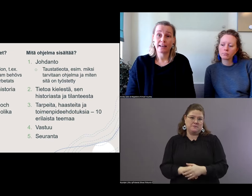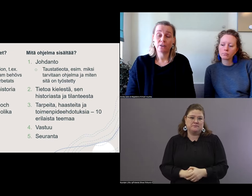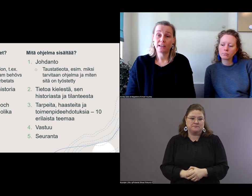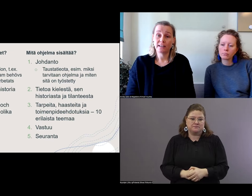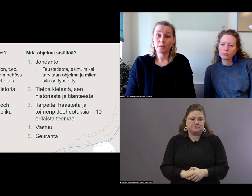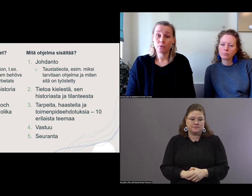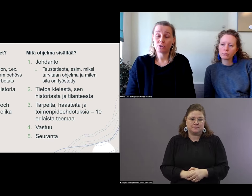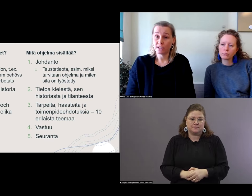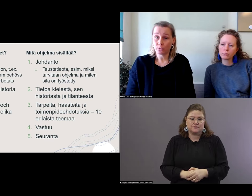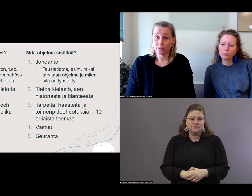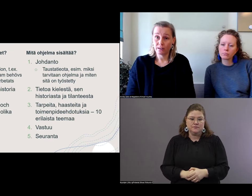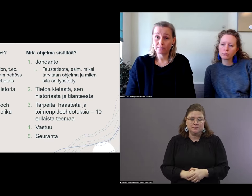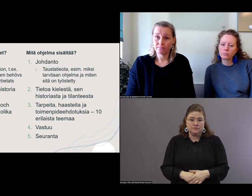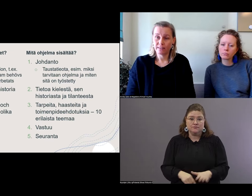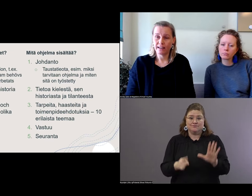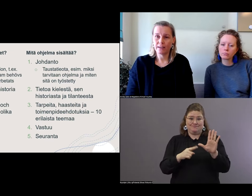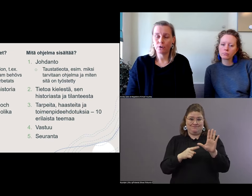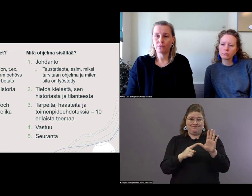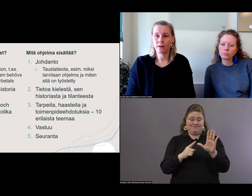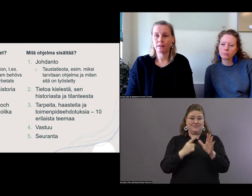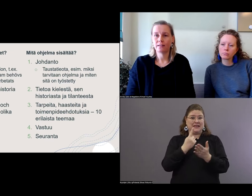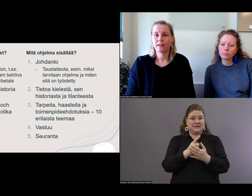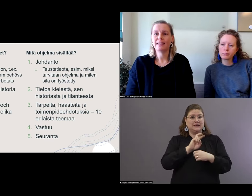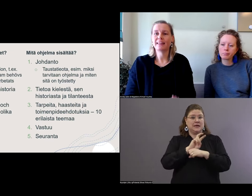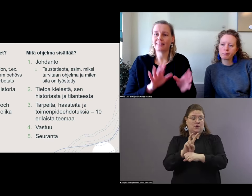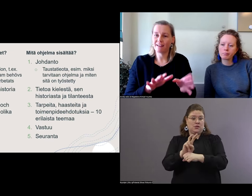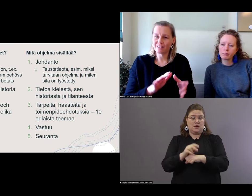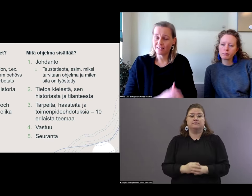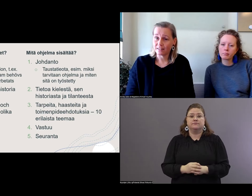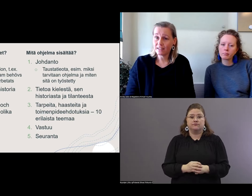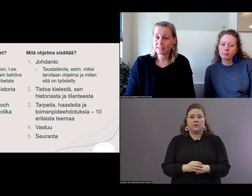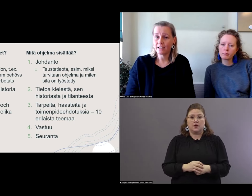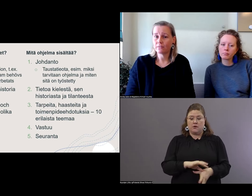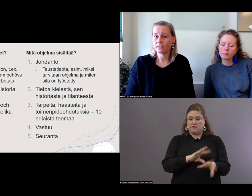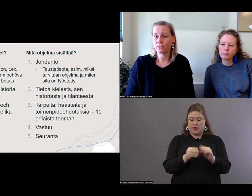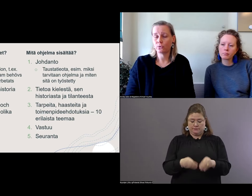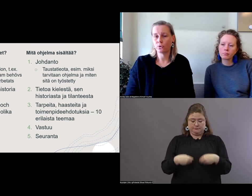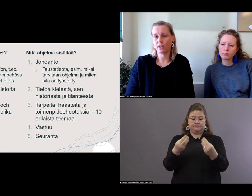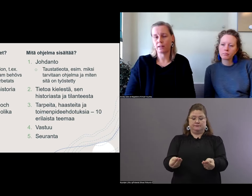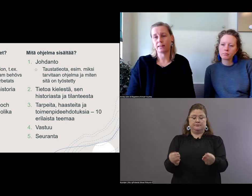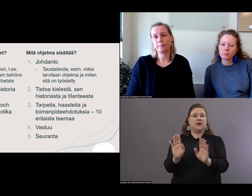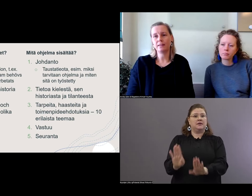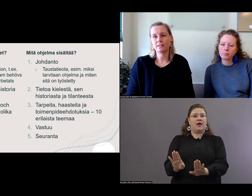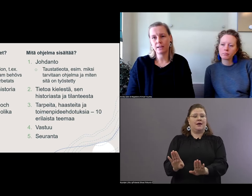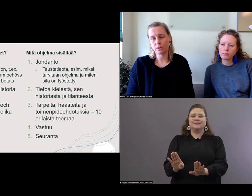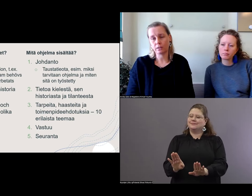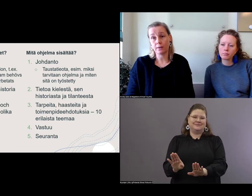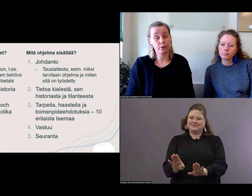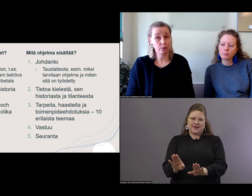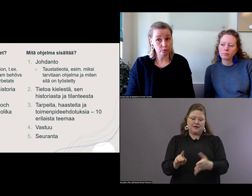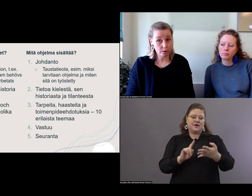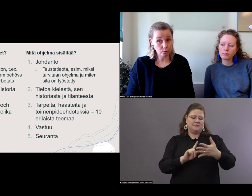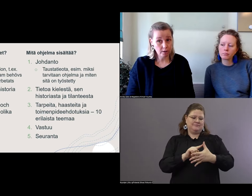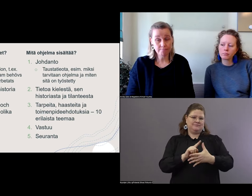Ja tärkeintä on tietenkin myös seuranta. Eli ei voi vaan jättää asiaa sikseen, vaan täytyy todeta, että miten